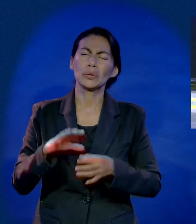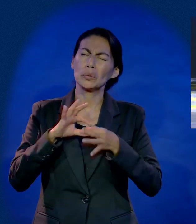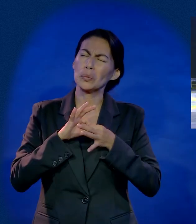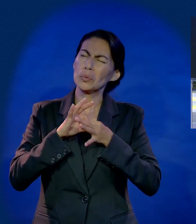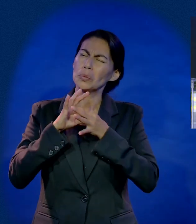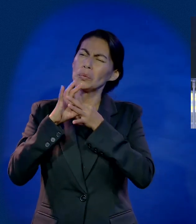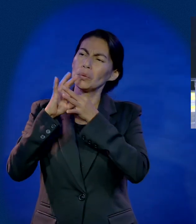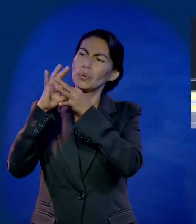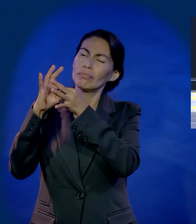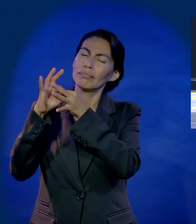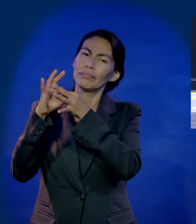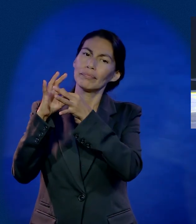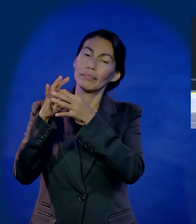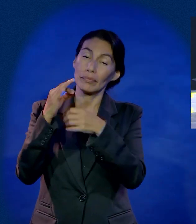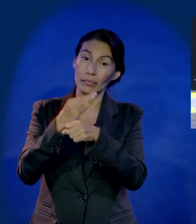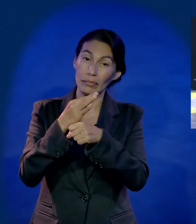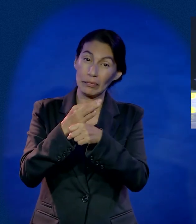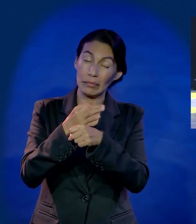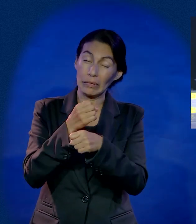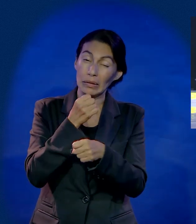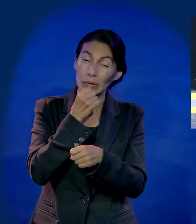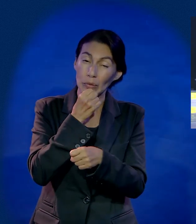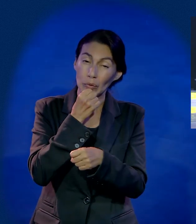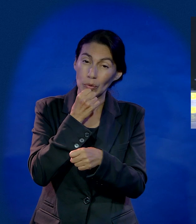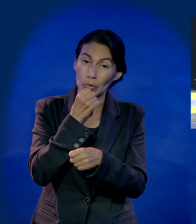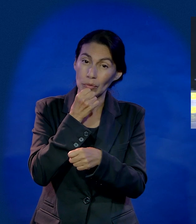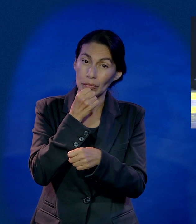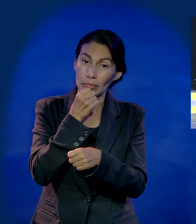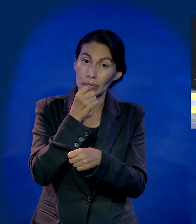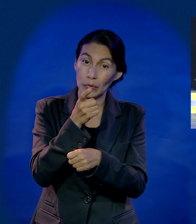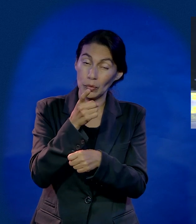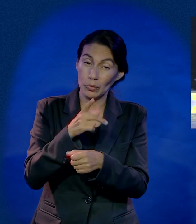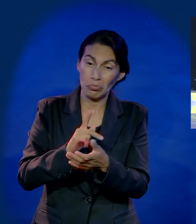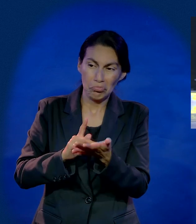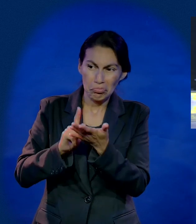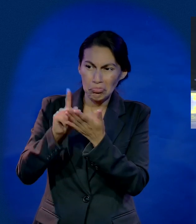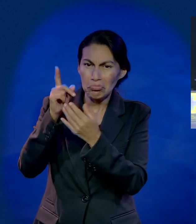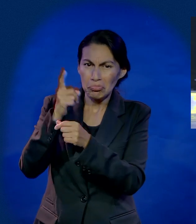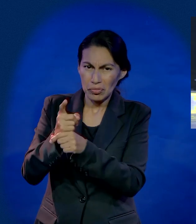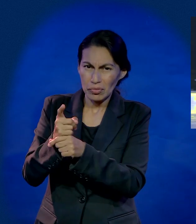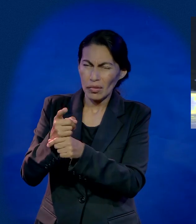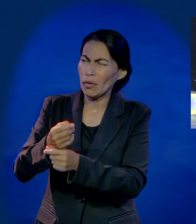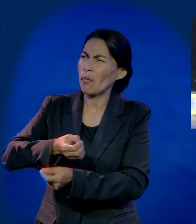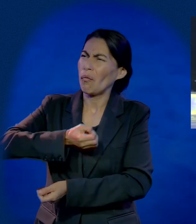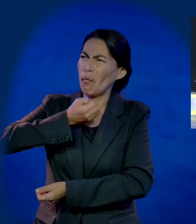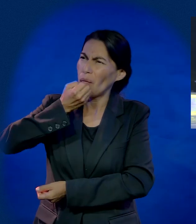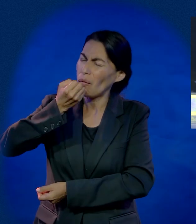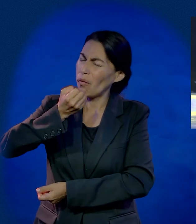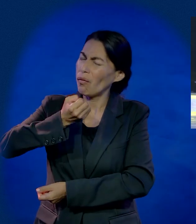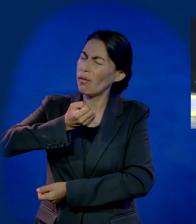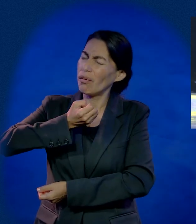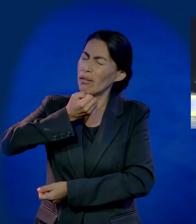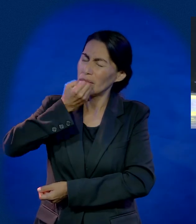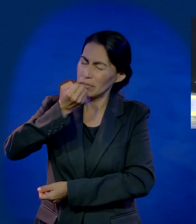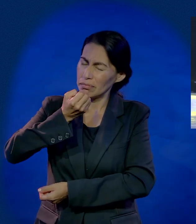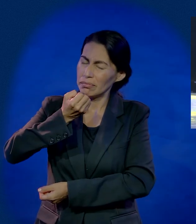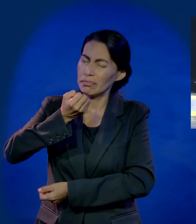Hoy es entre Dios y tú. Voy a dejar unos instantes en segundos